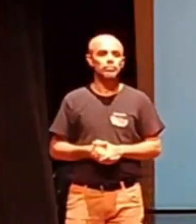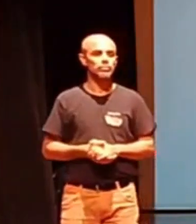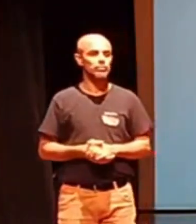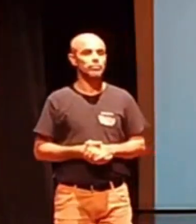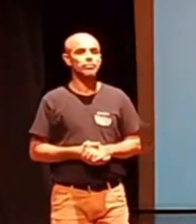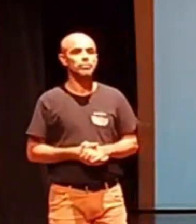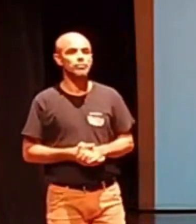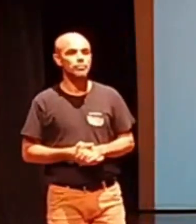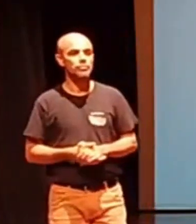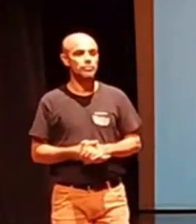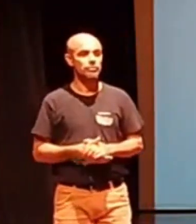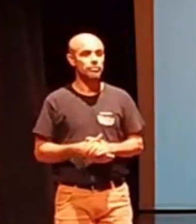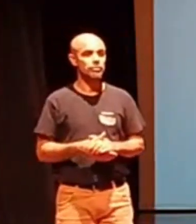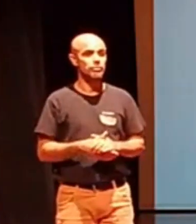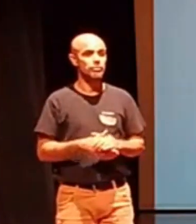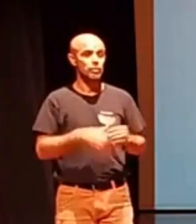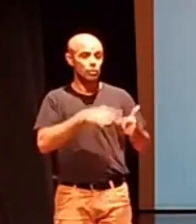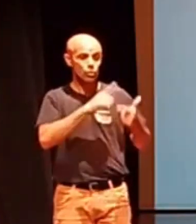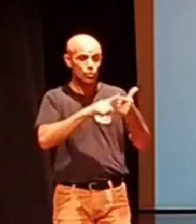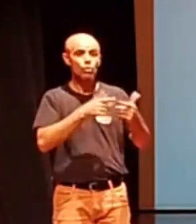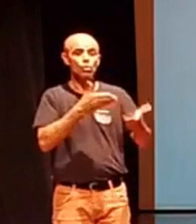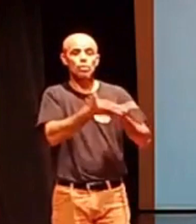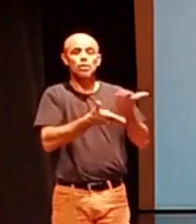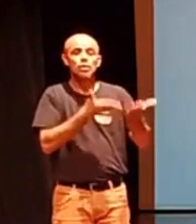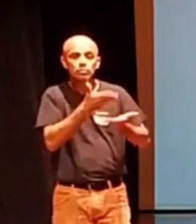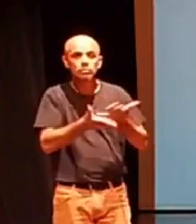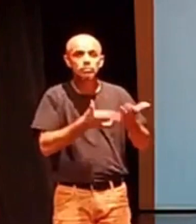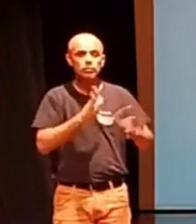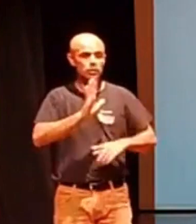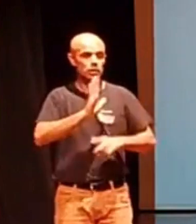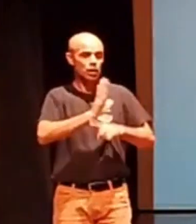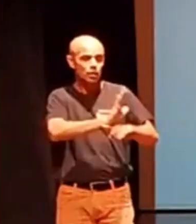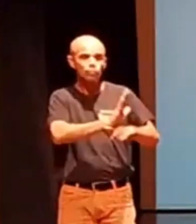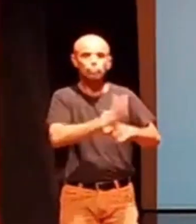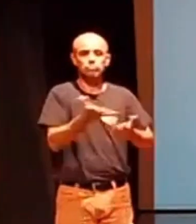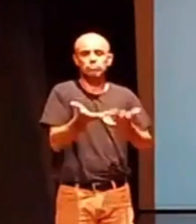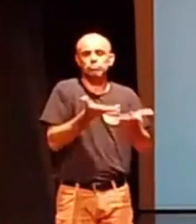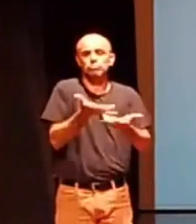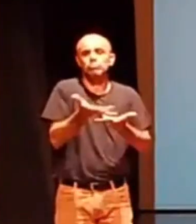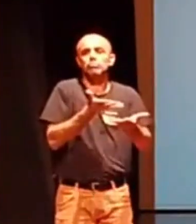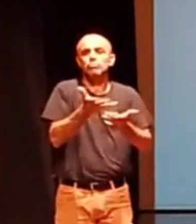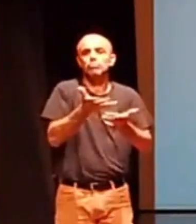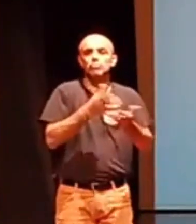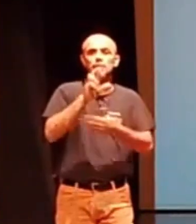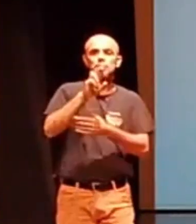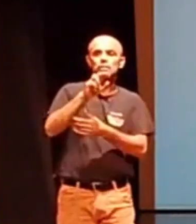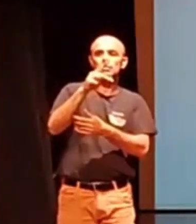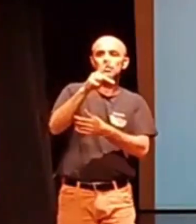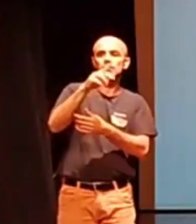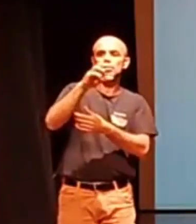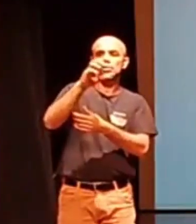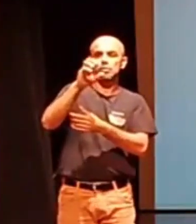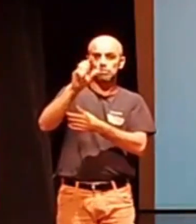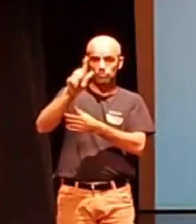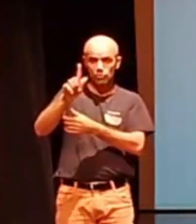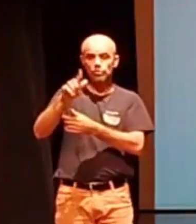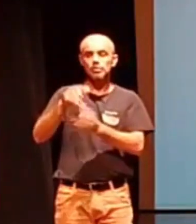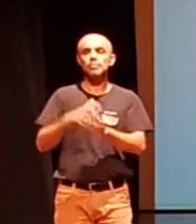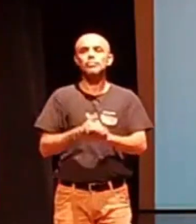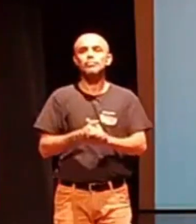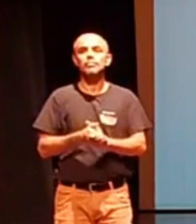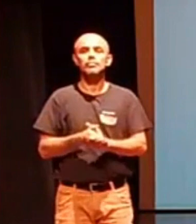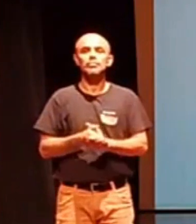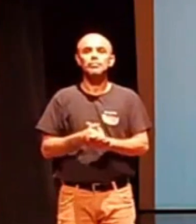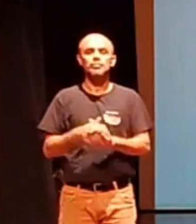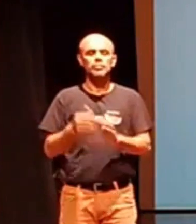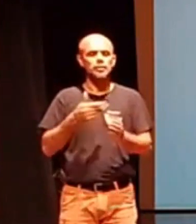Um outro tratamento que pode melhorar o alinhamento, a mobilidade dessas mulheres é o próprio RPG, que é a Reeducação Postural Global. Esse é